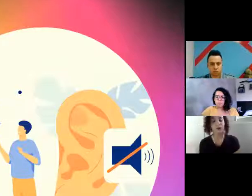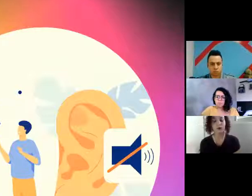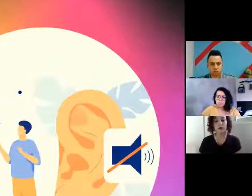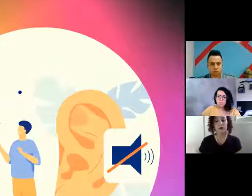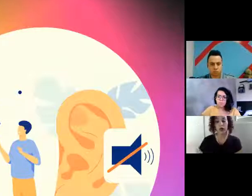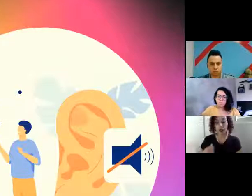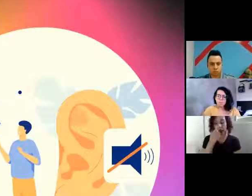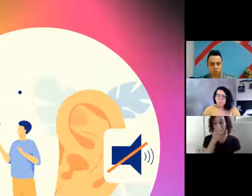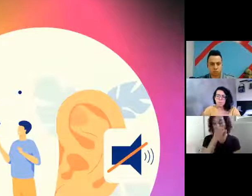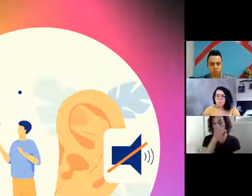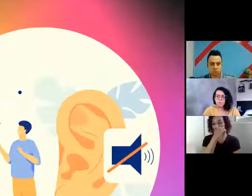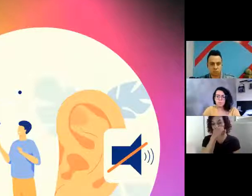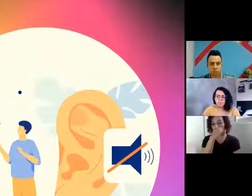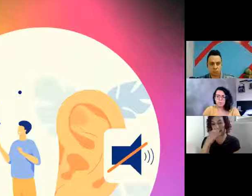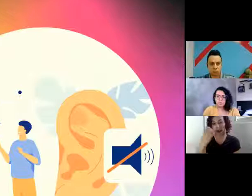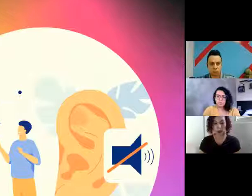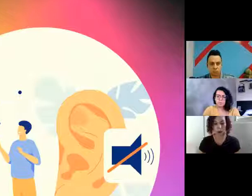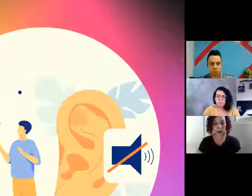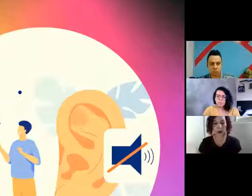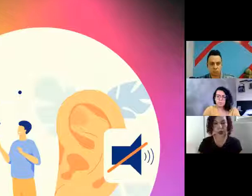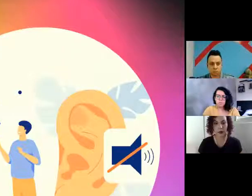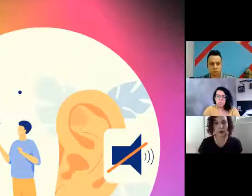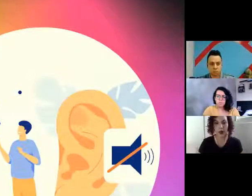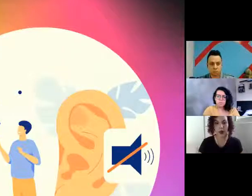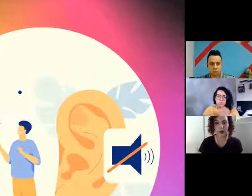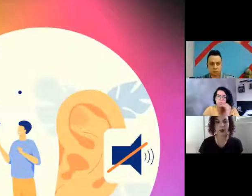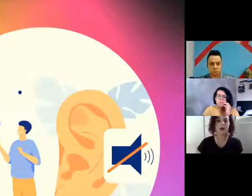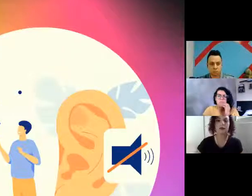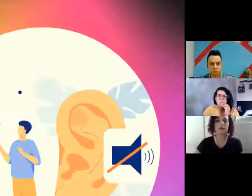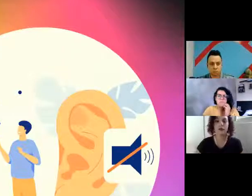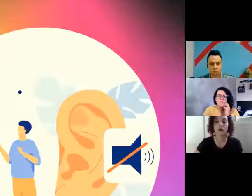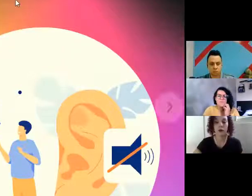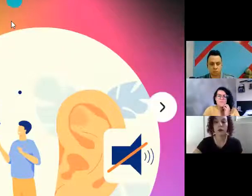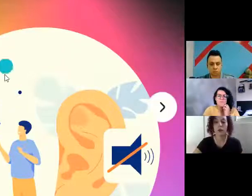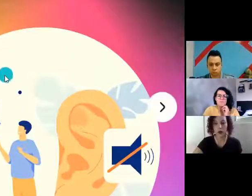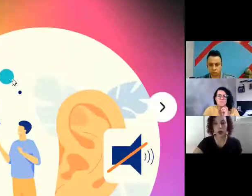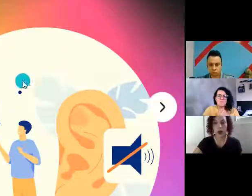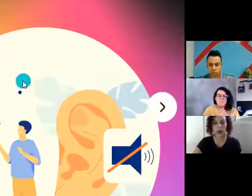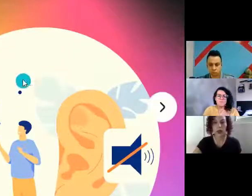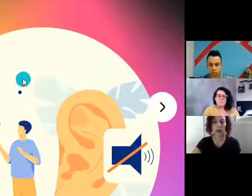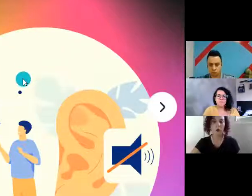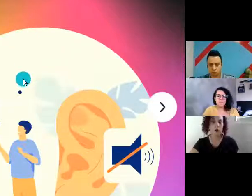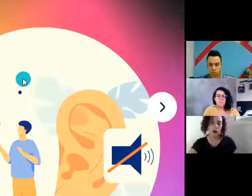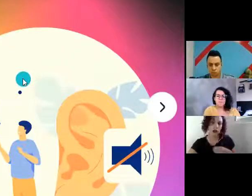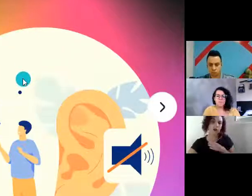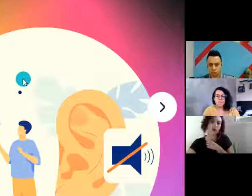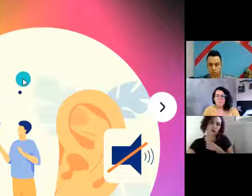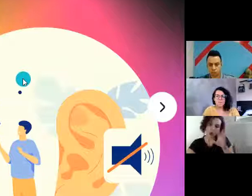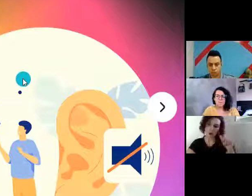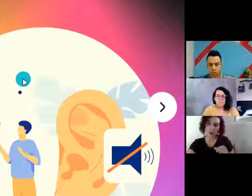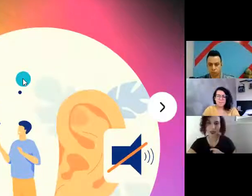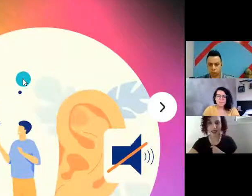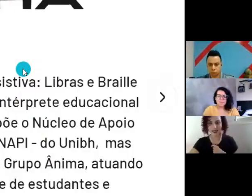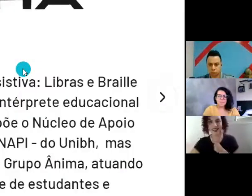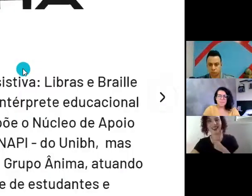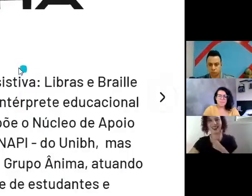né? Então, queria começar, né? Eu também não sou a rainha da tecnologia, tá, gente?